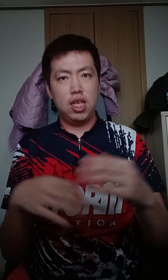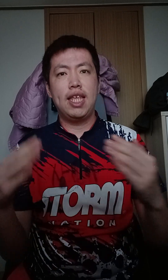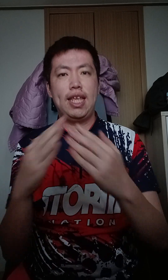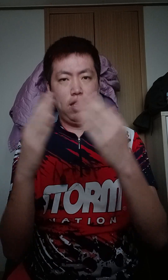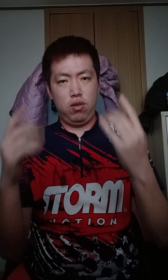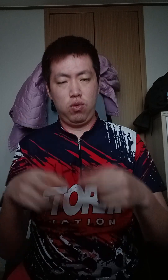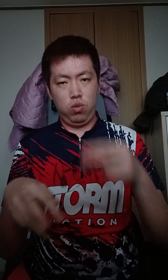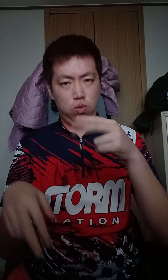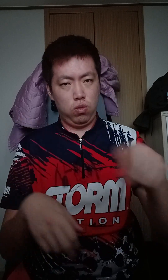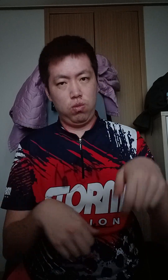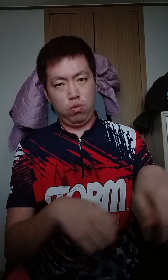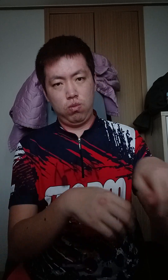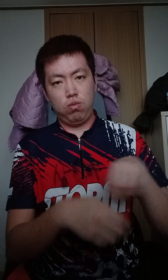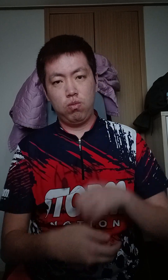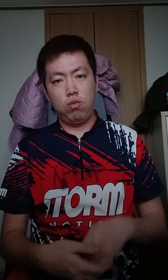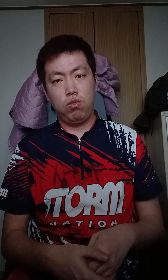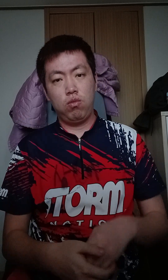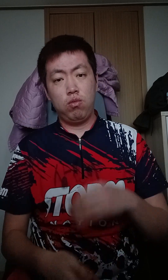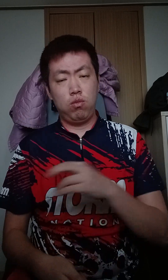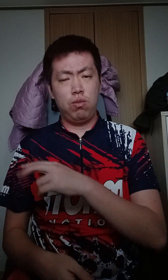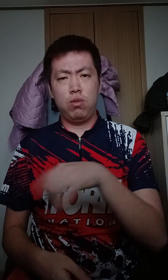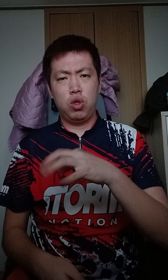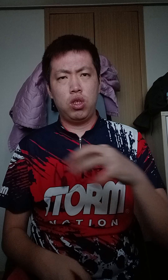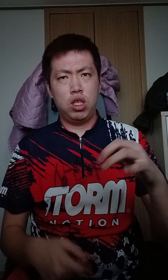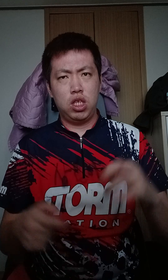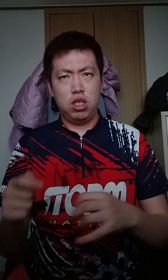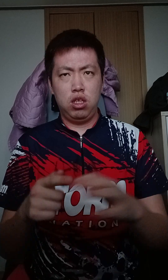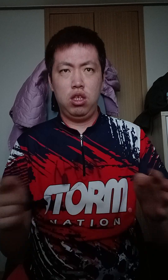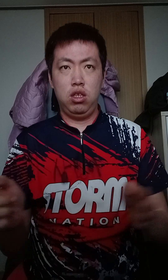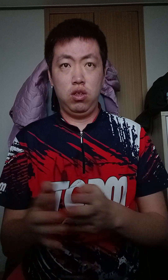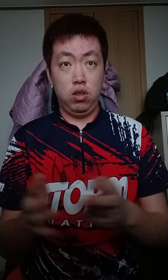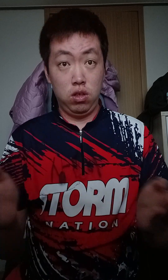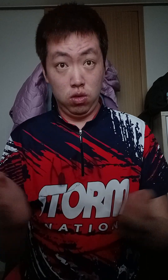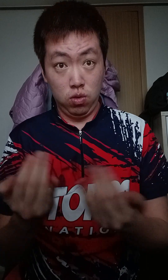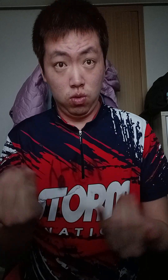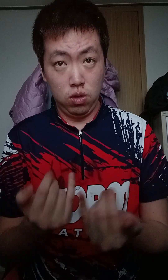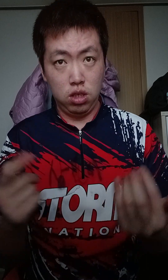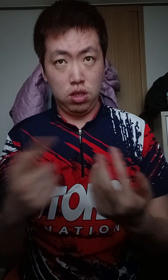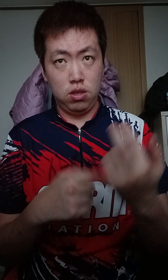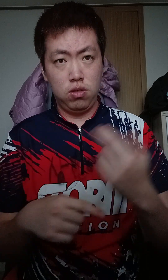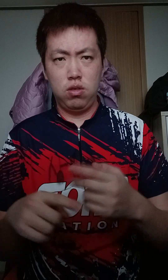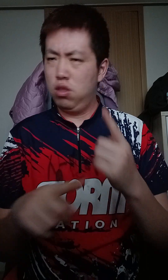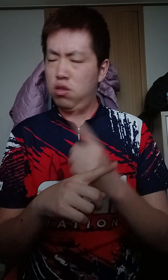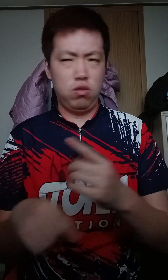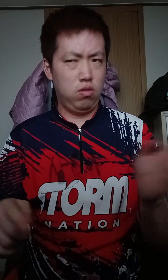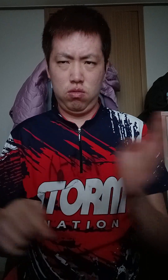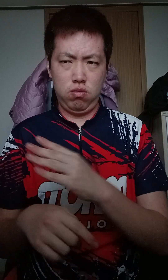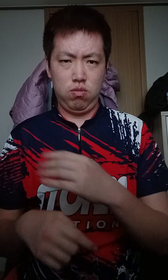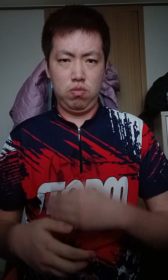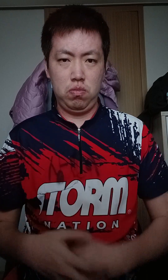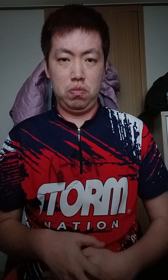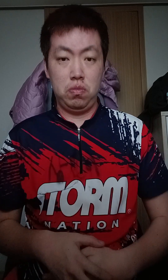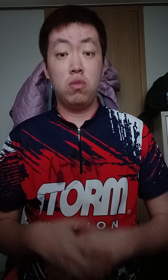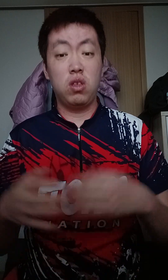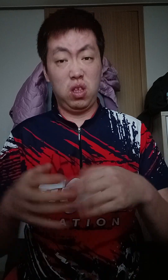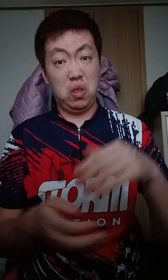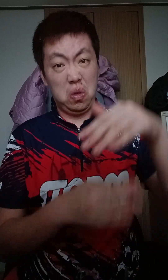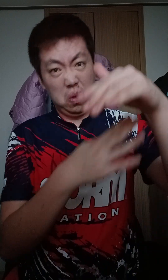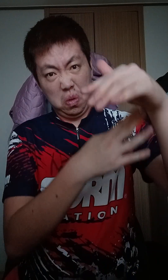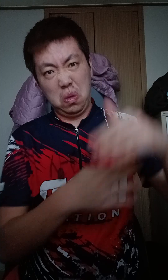산책로입니다. 중간에 공중 화장실이 있지만 장애인 전용 화장실은 없습니다. 턱이 높은 것은